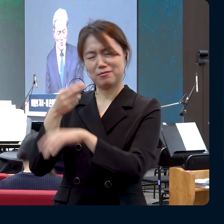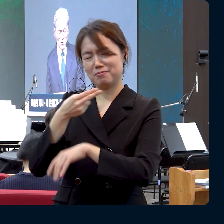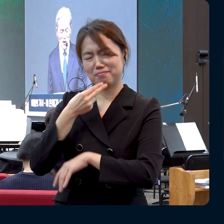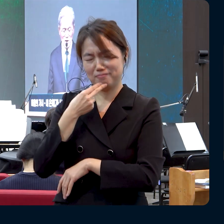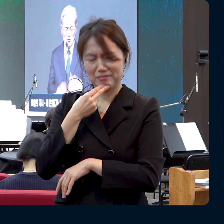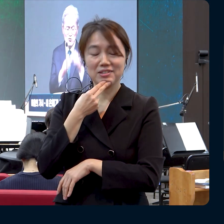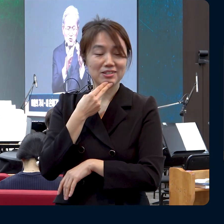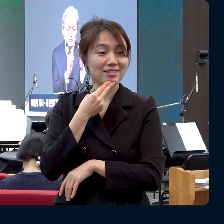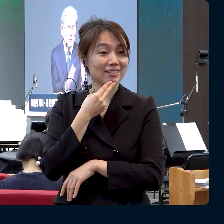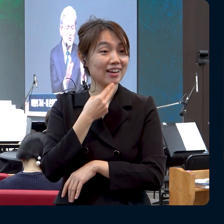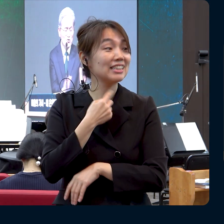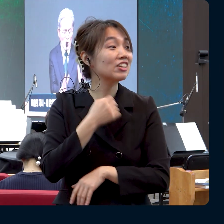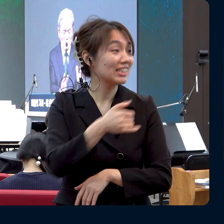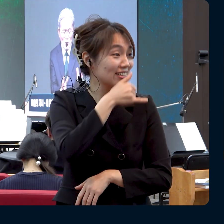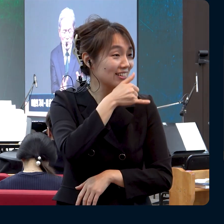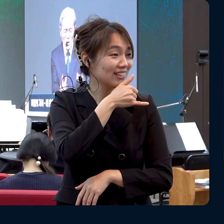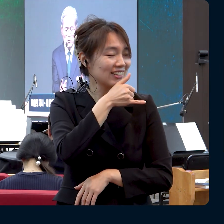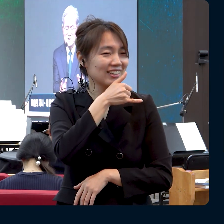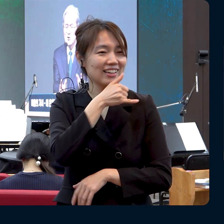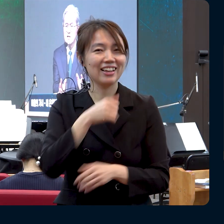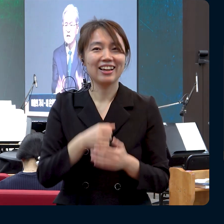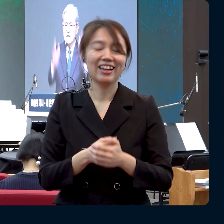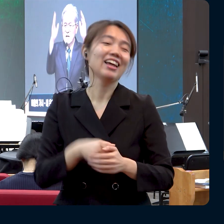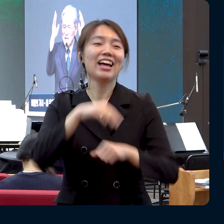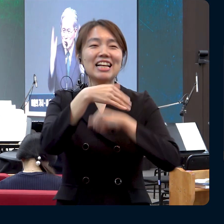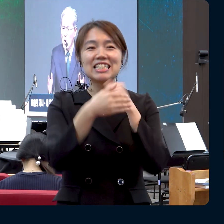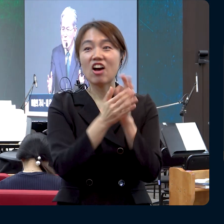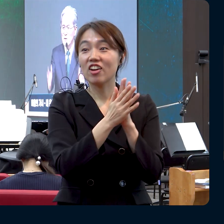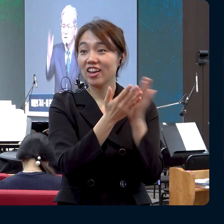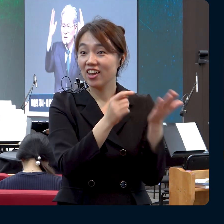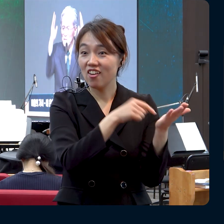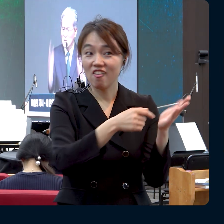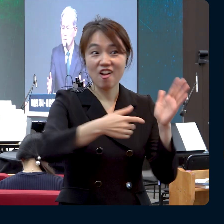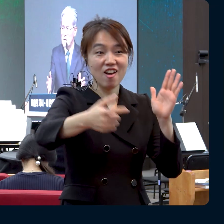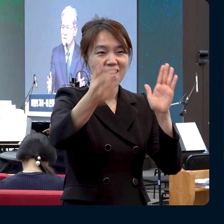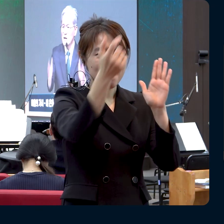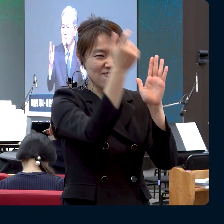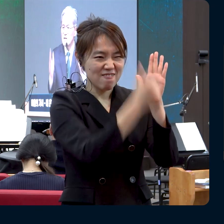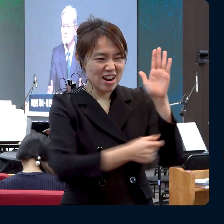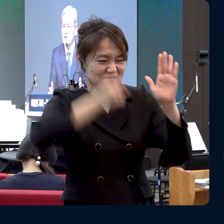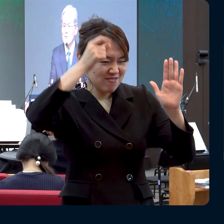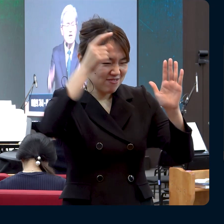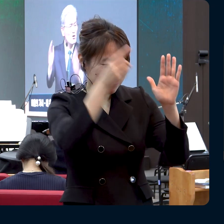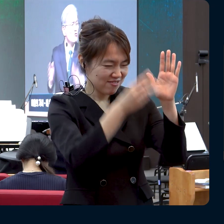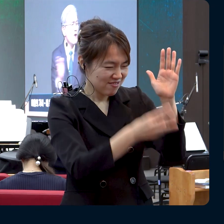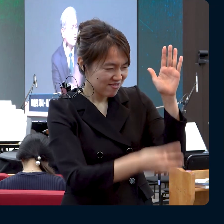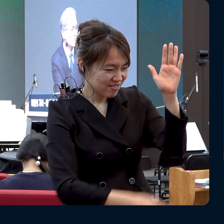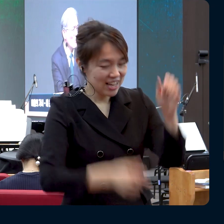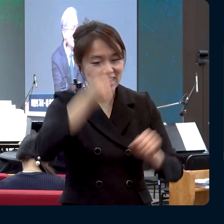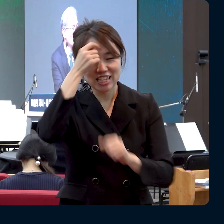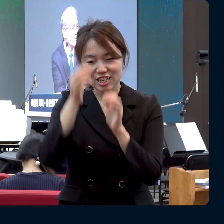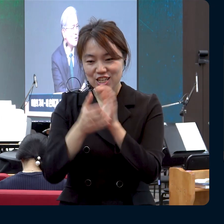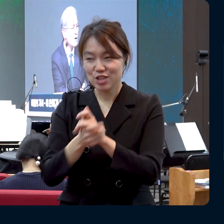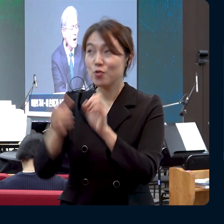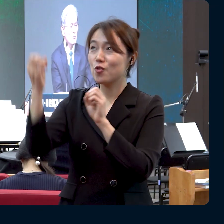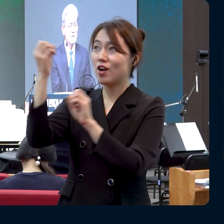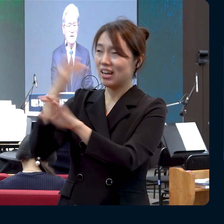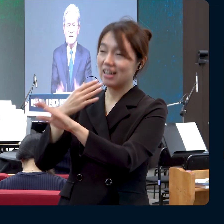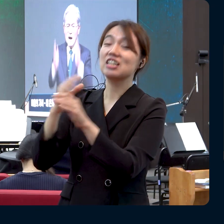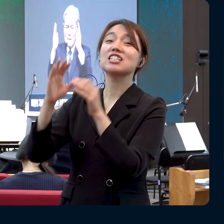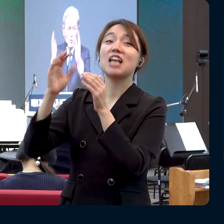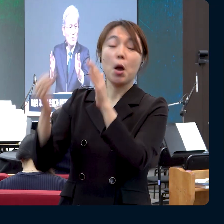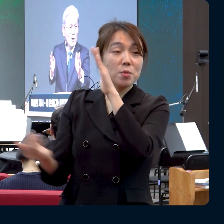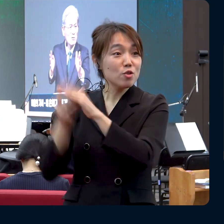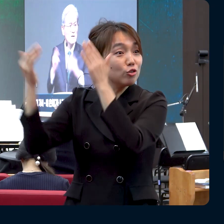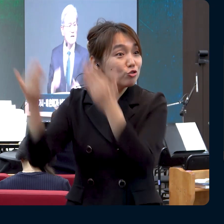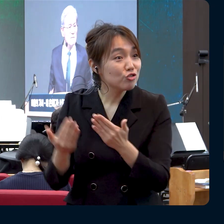아니 성경에 수백 수천 번 나오는 것이 기도하면 응답하신다는 말씀인데 왜 그건 놔두고 하필은 그때